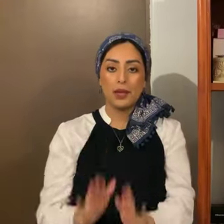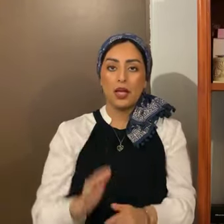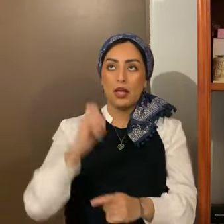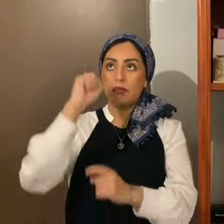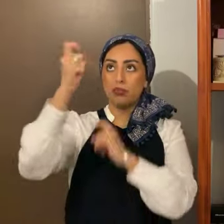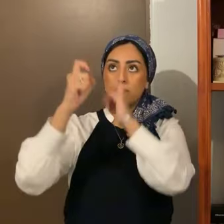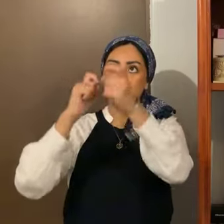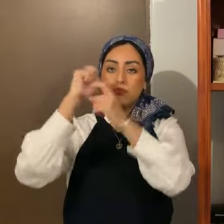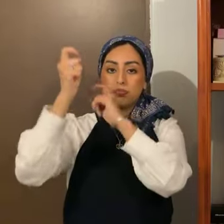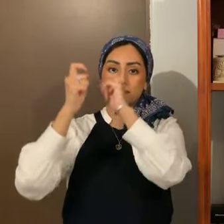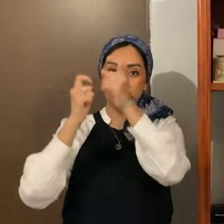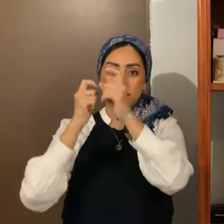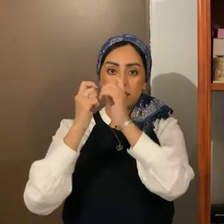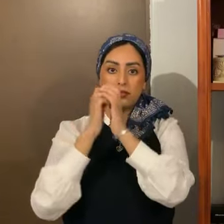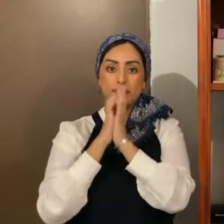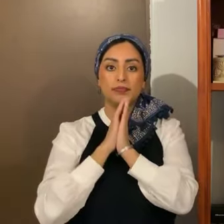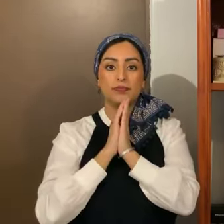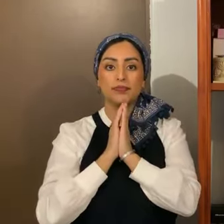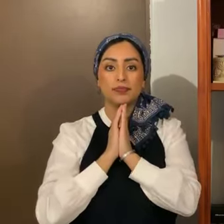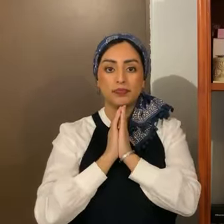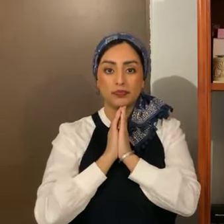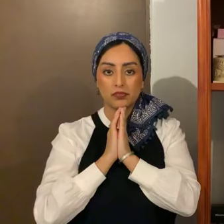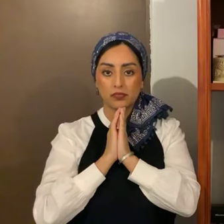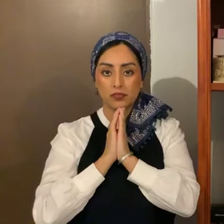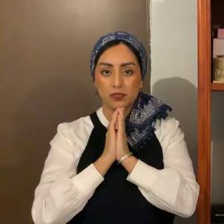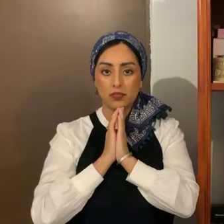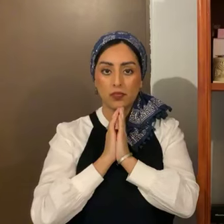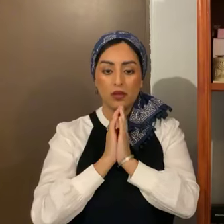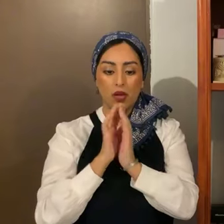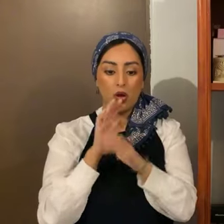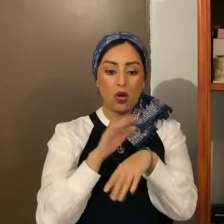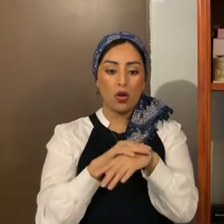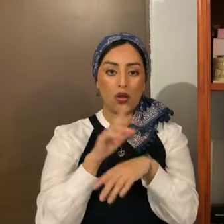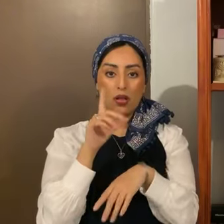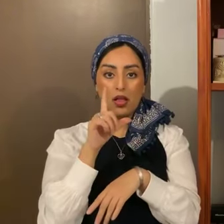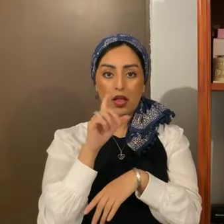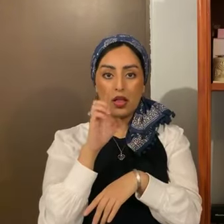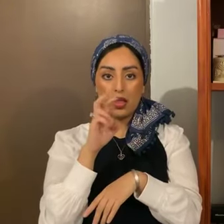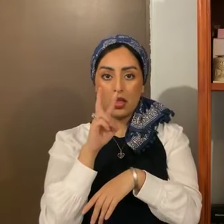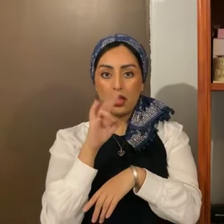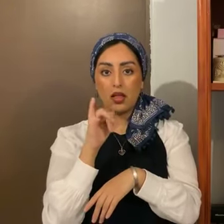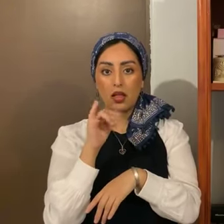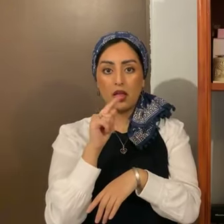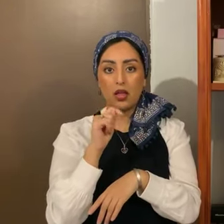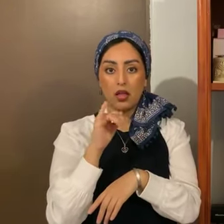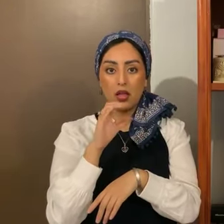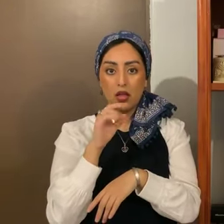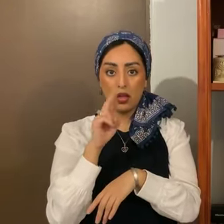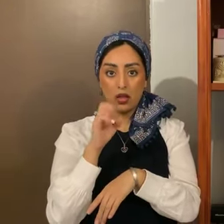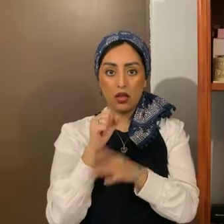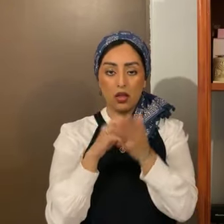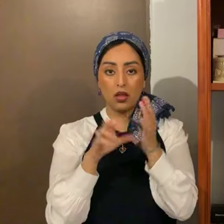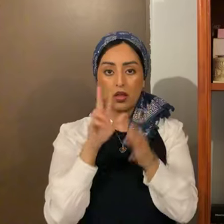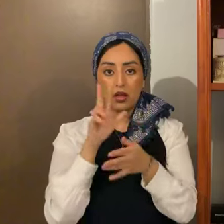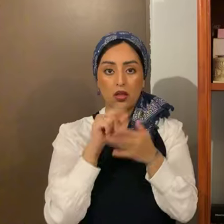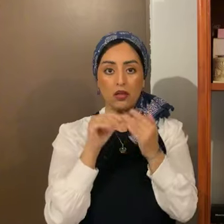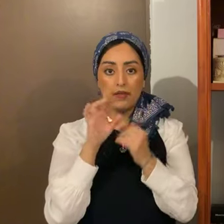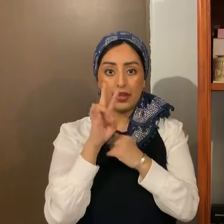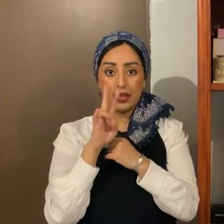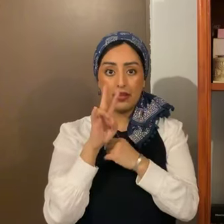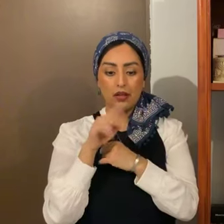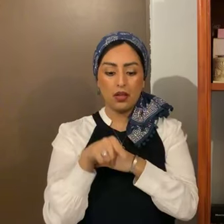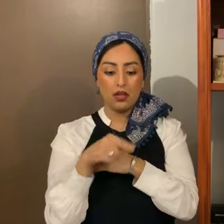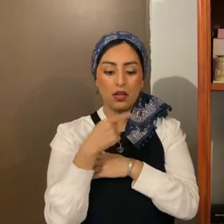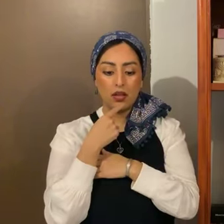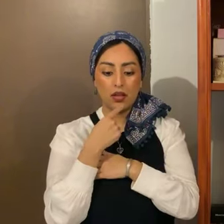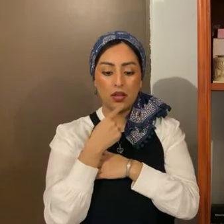de paz. ¿Sí? Y entonces en Levítico 3, verso 7, vean